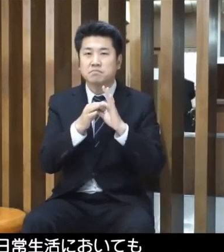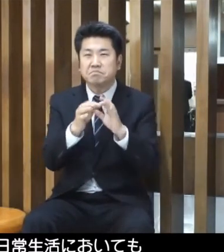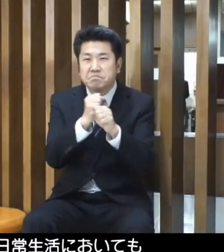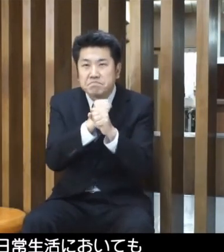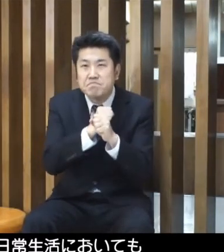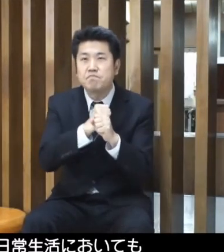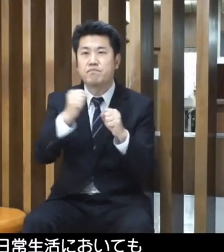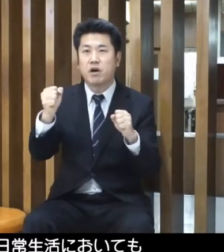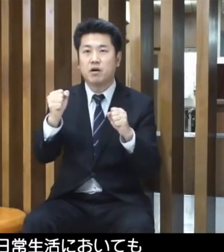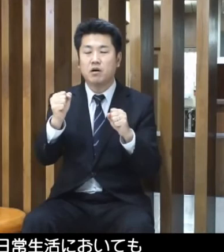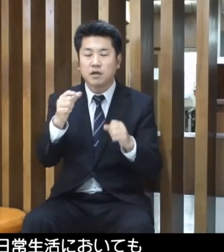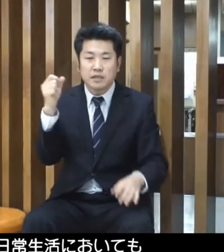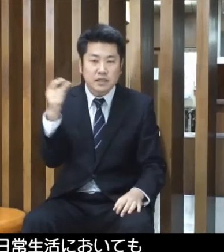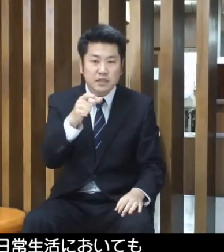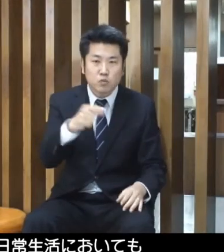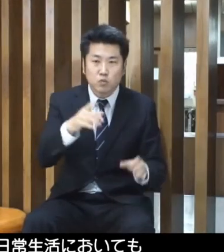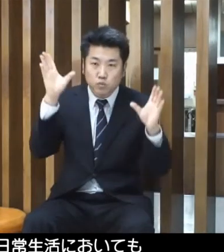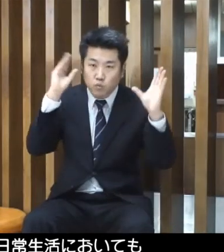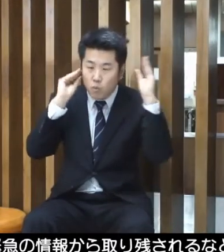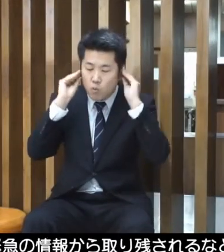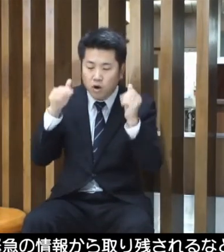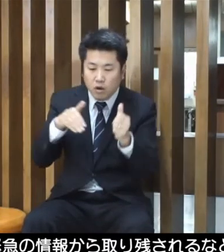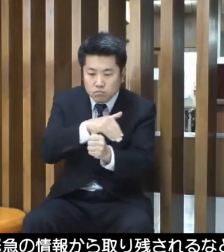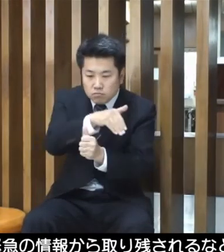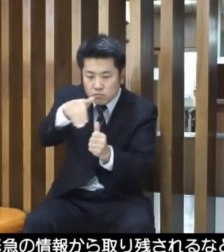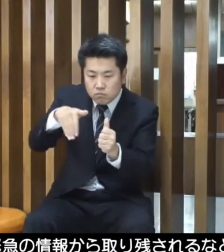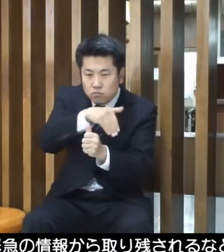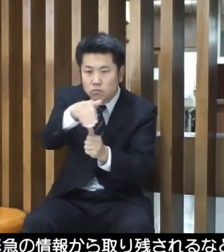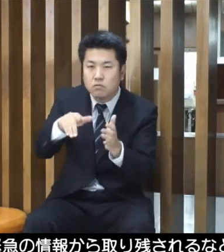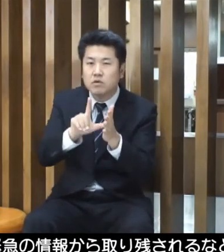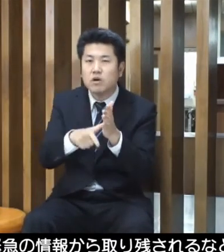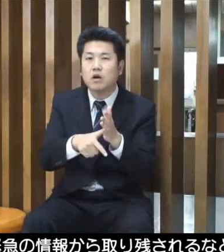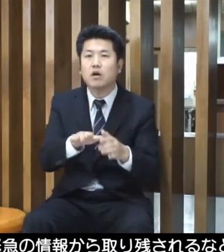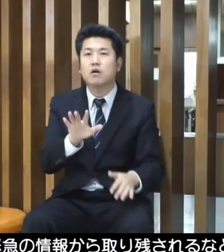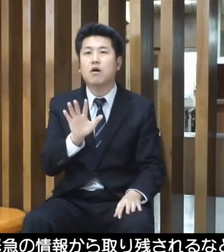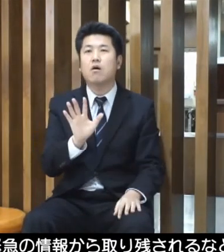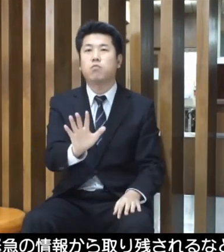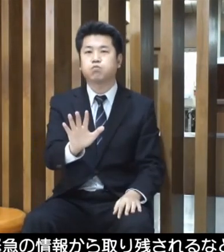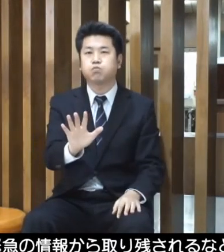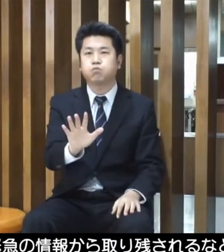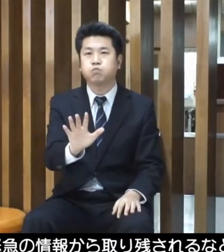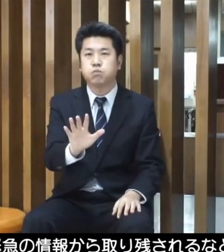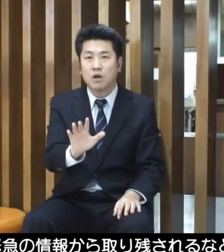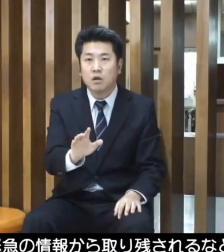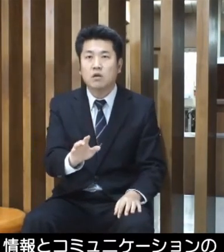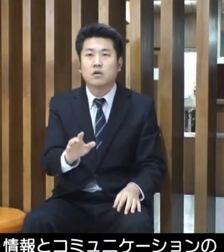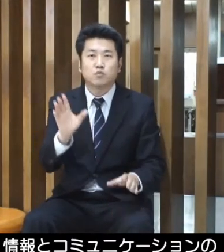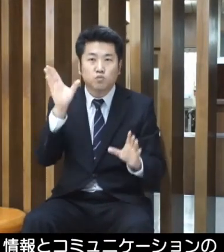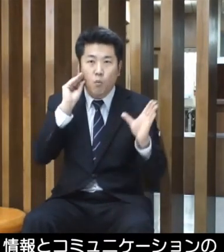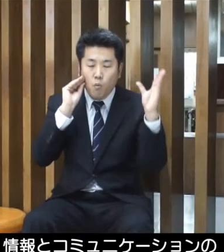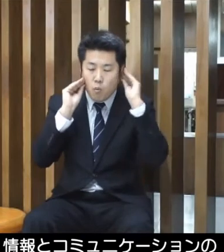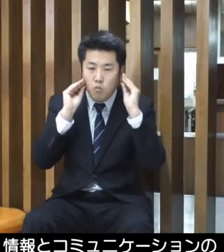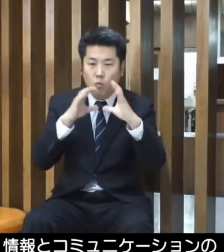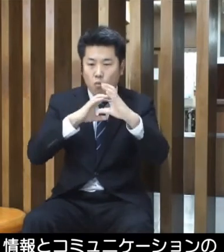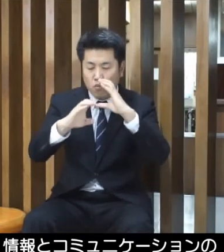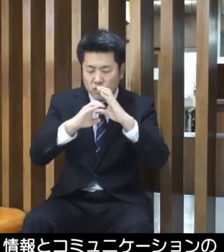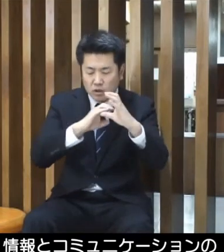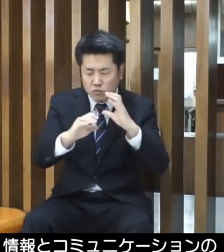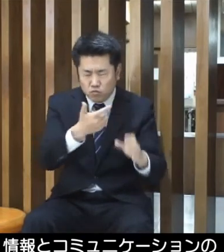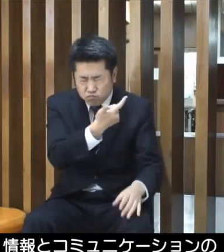の言いたいことが伝わらず、緊急の情報から取り残されるなど、情報とコミュニケー